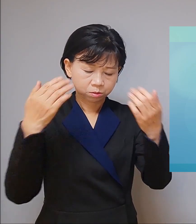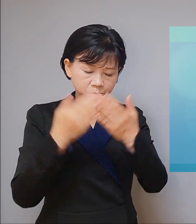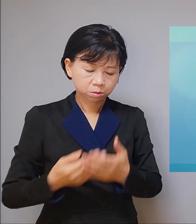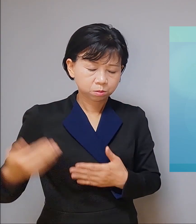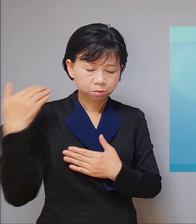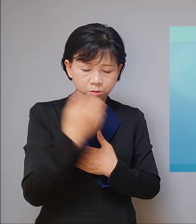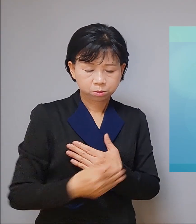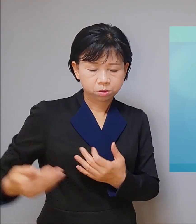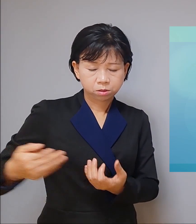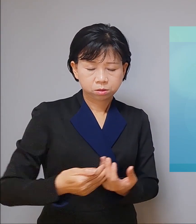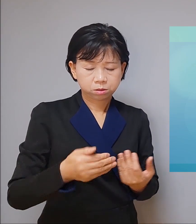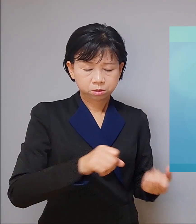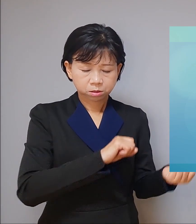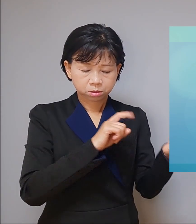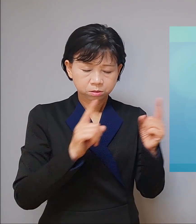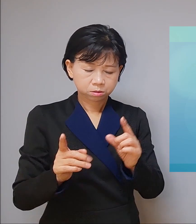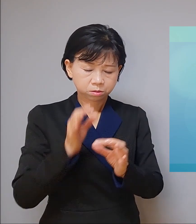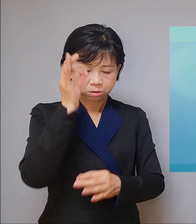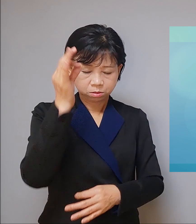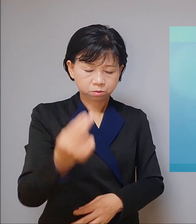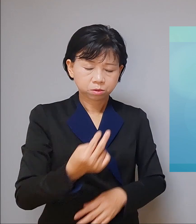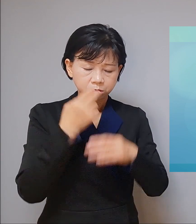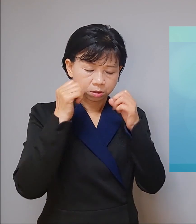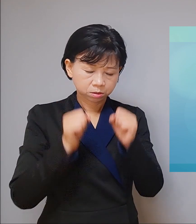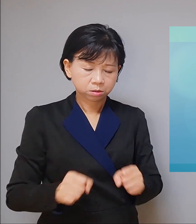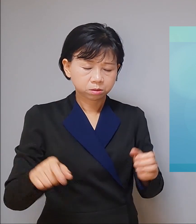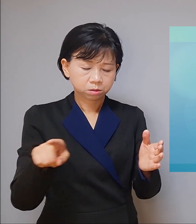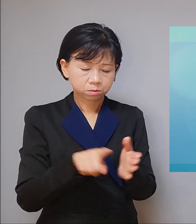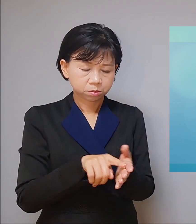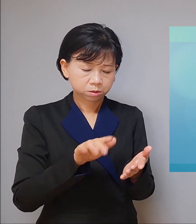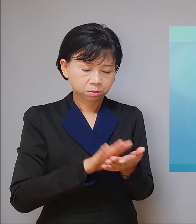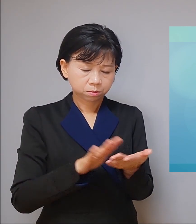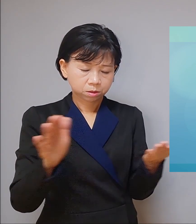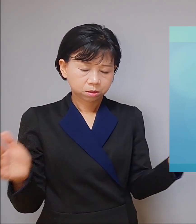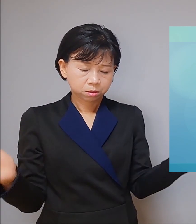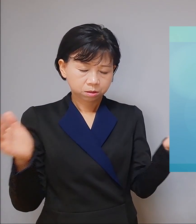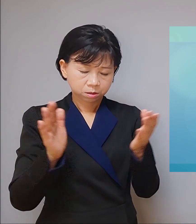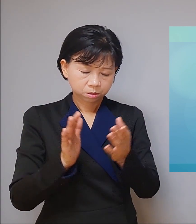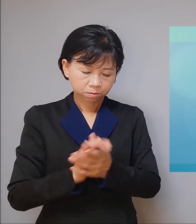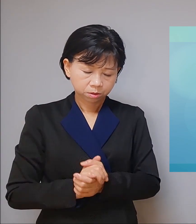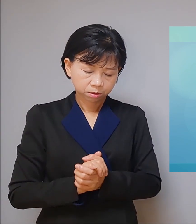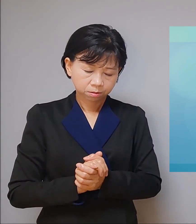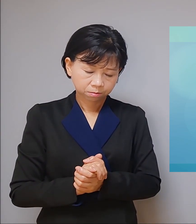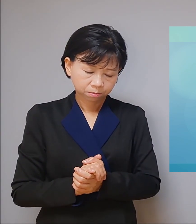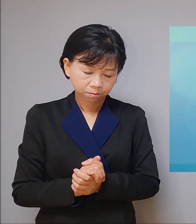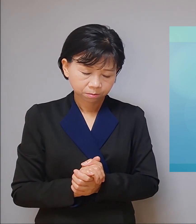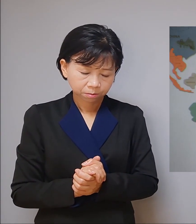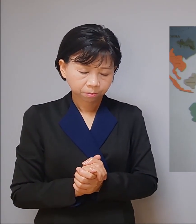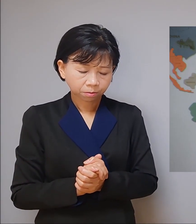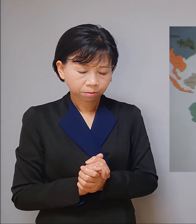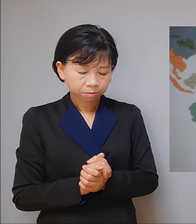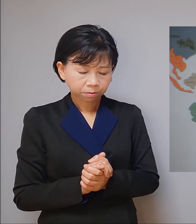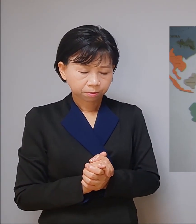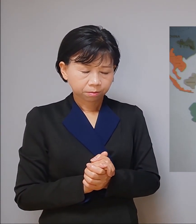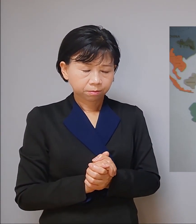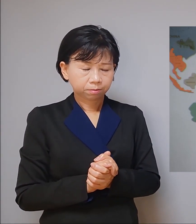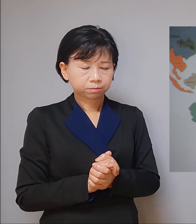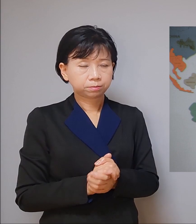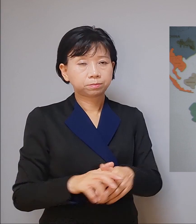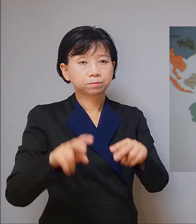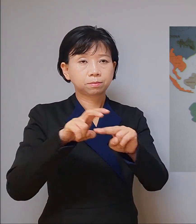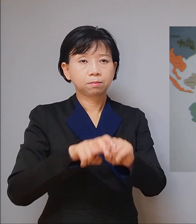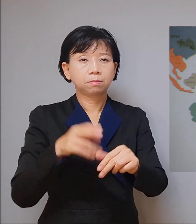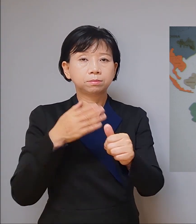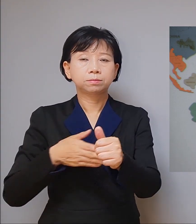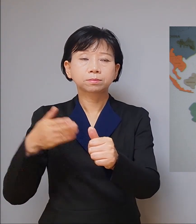것과 몸이 다시 사는 것과 영원히 사는 것을 믿사옵나이다. 아멘.